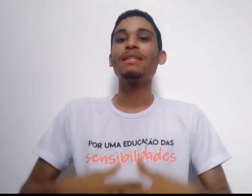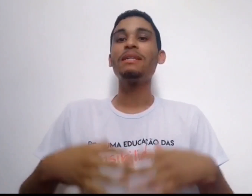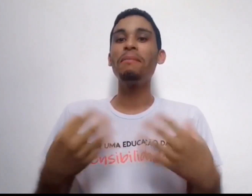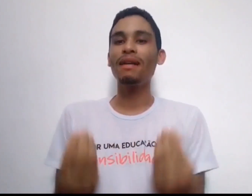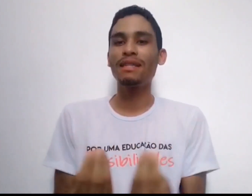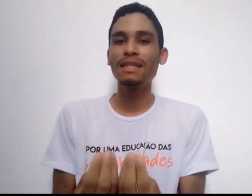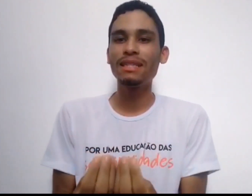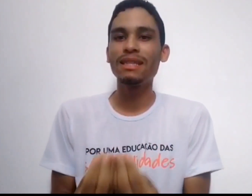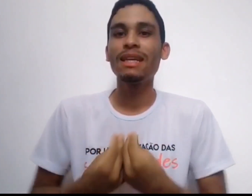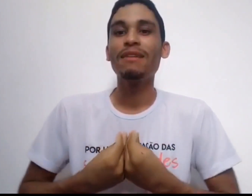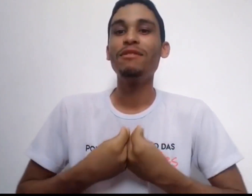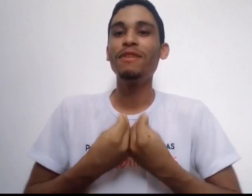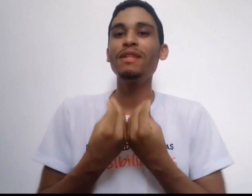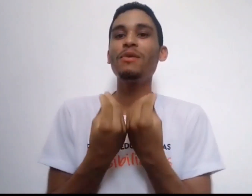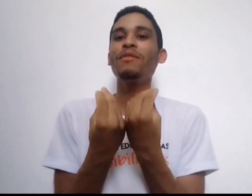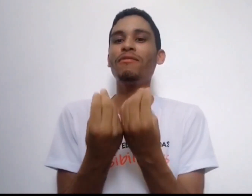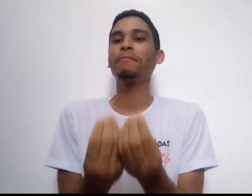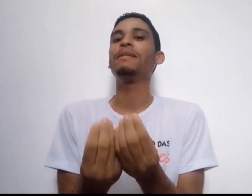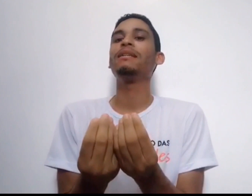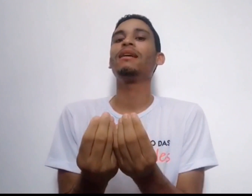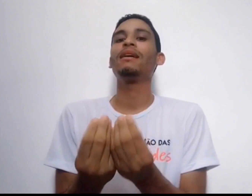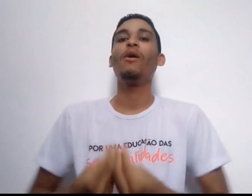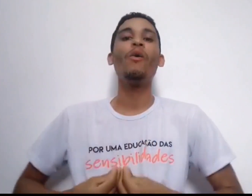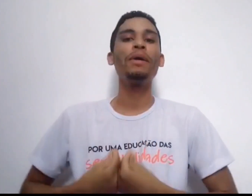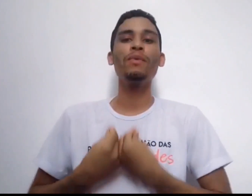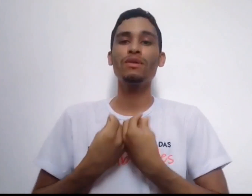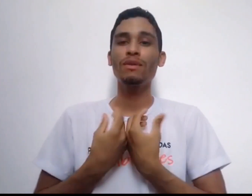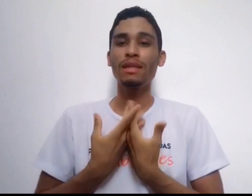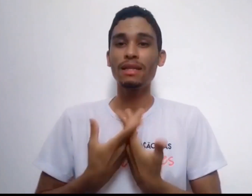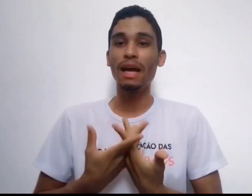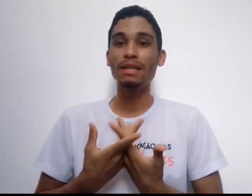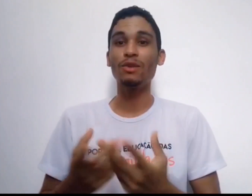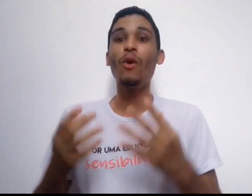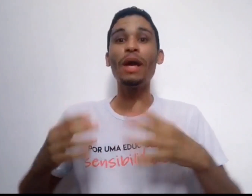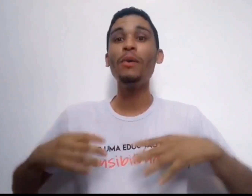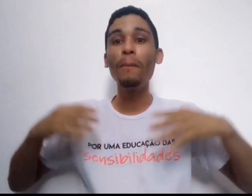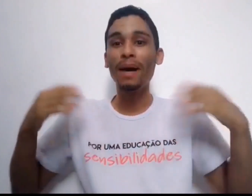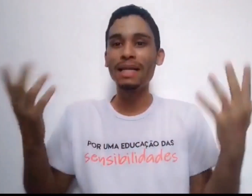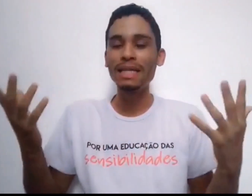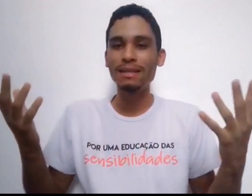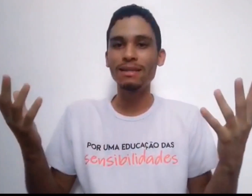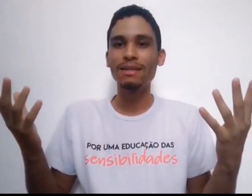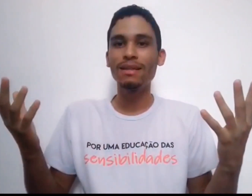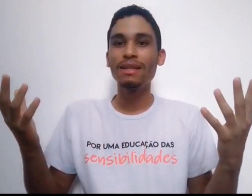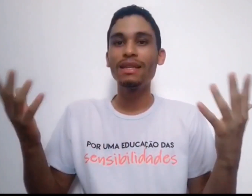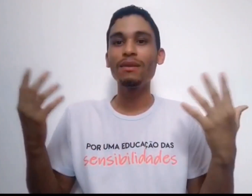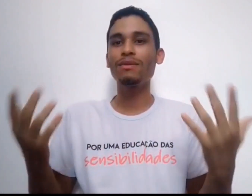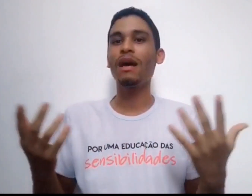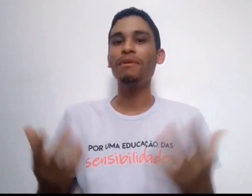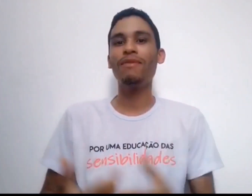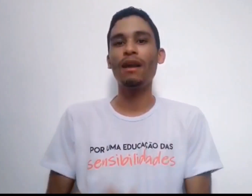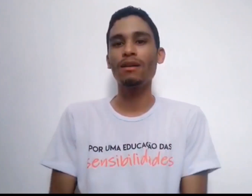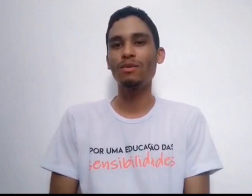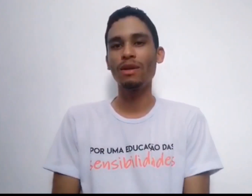Se imagine vivendo em uma família, ou em uma sociedade, ou em um país que não sabe falar a sua